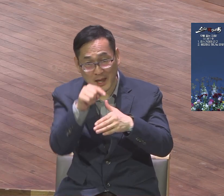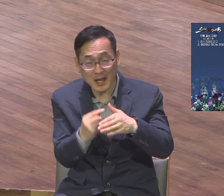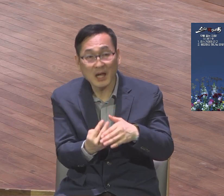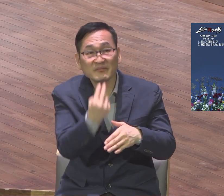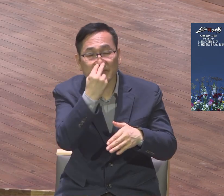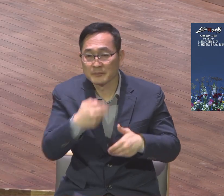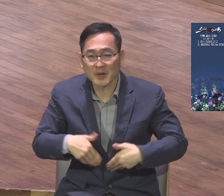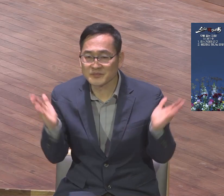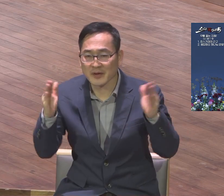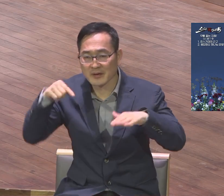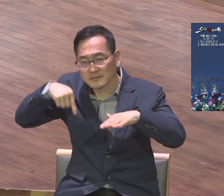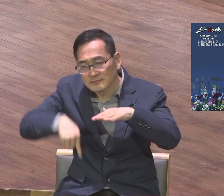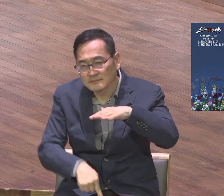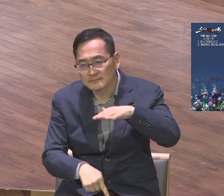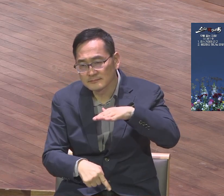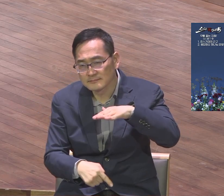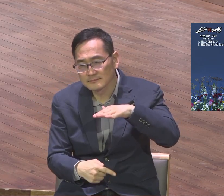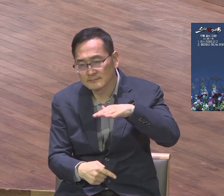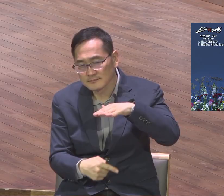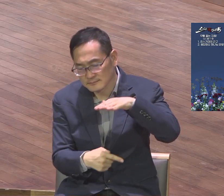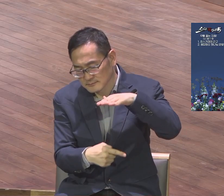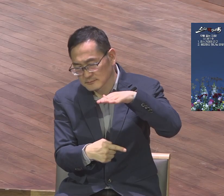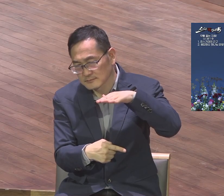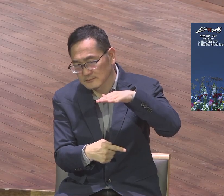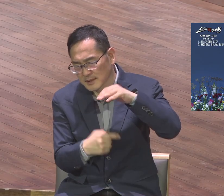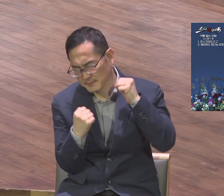동안 움직이지 않고 밖에 나오질